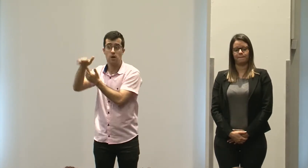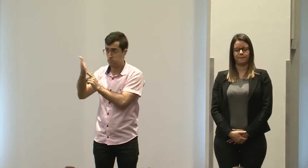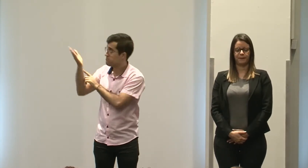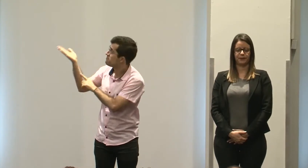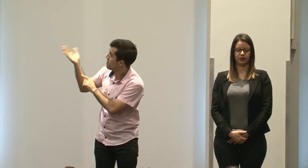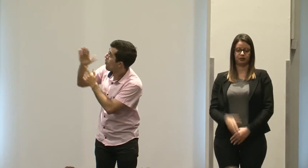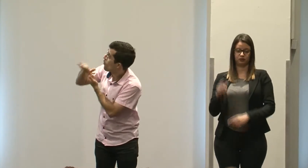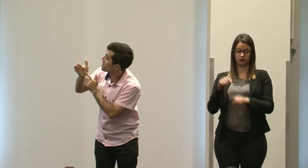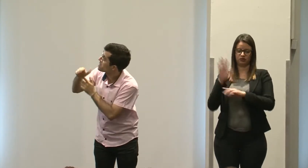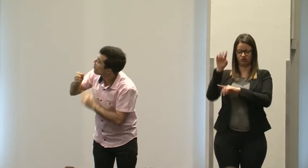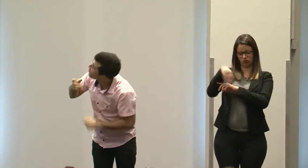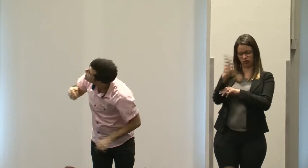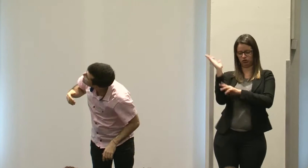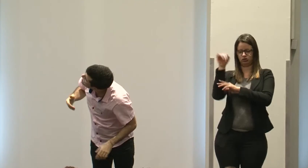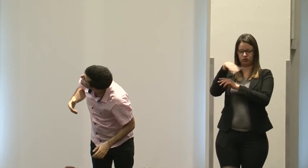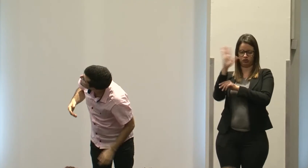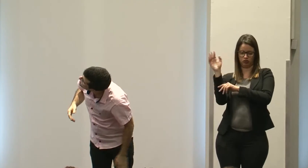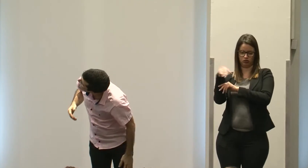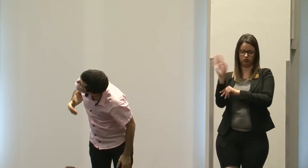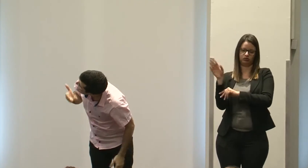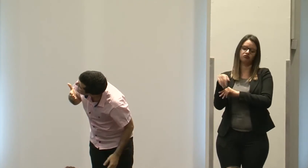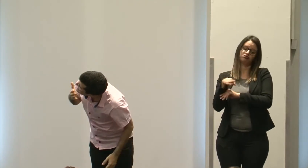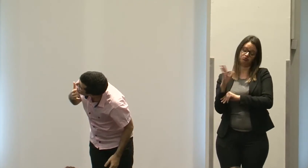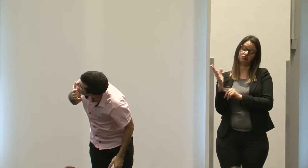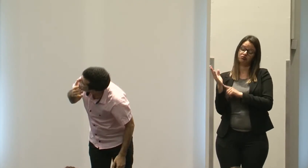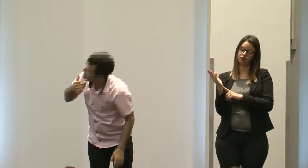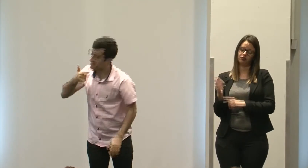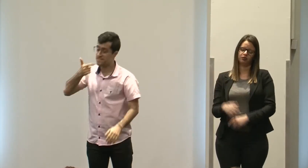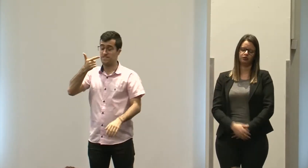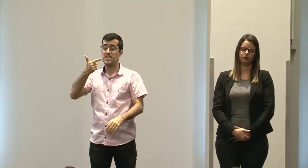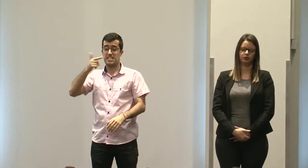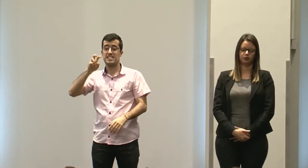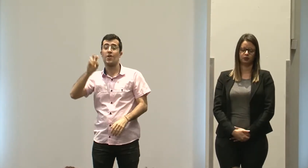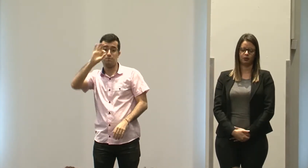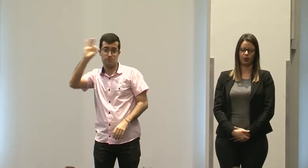de mãos. Na sua orientação de mãos também,